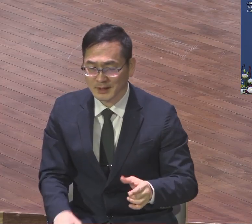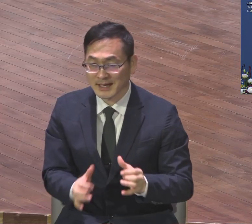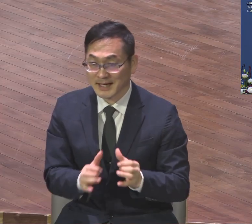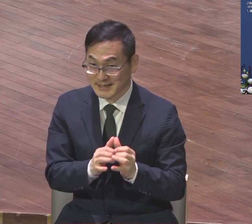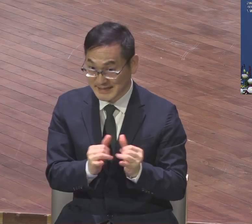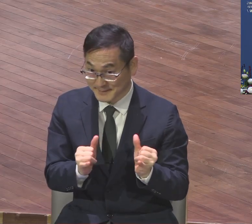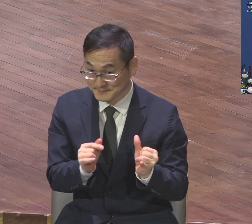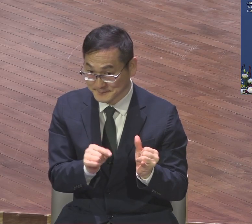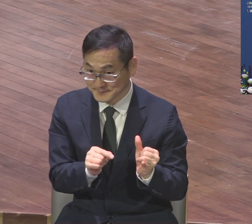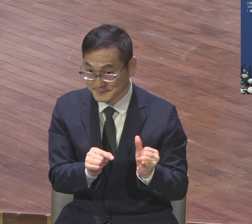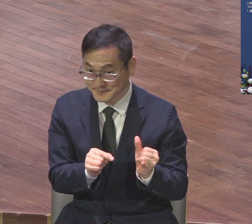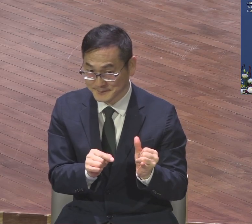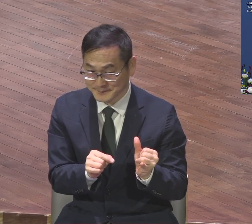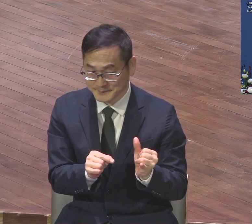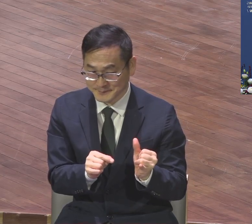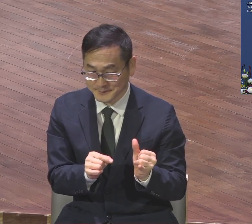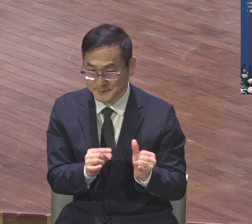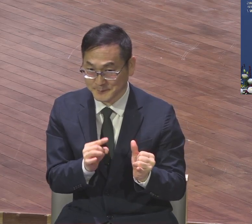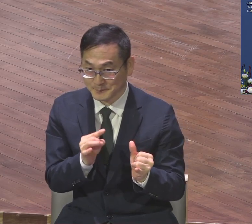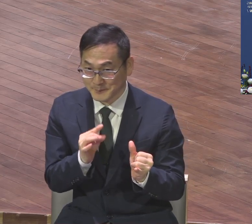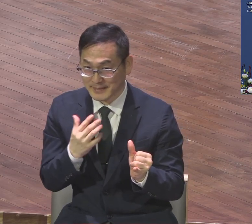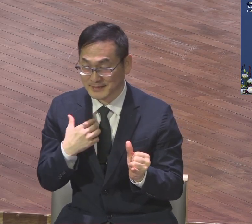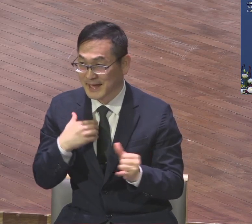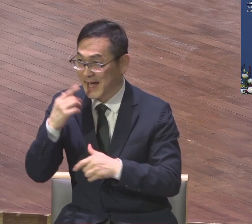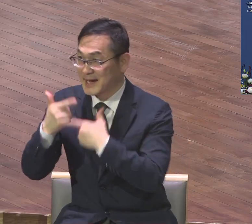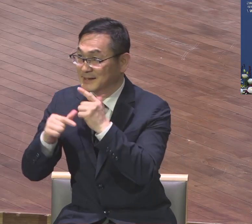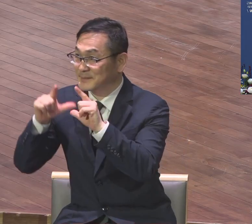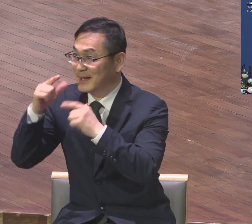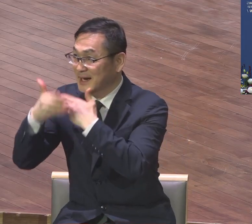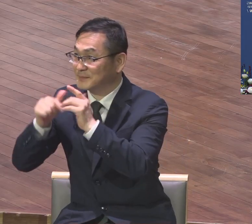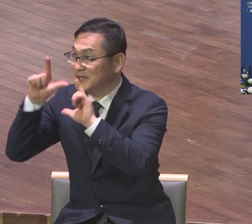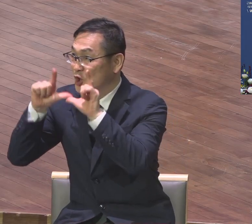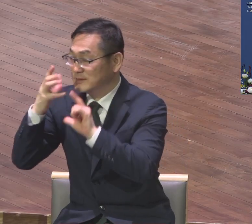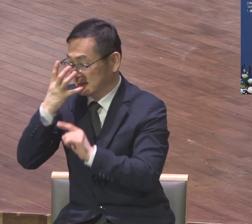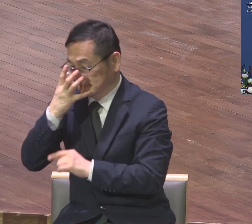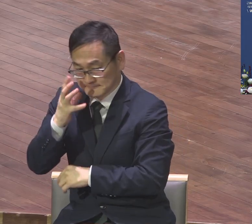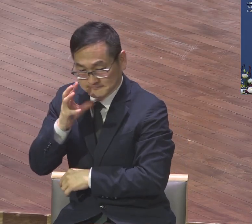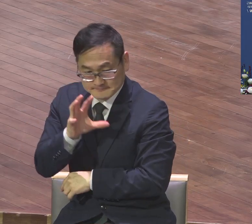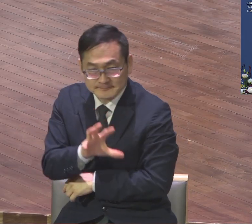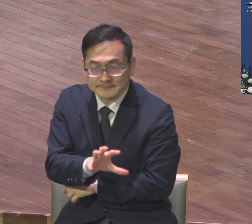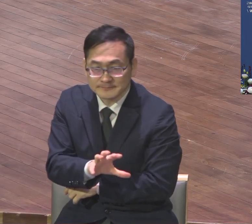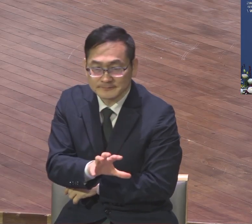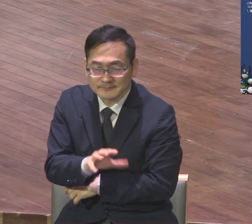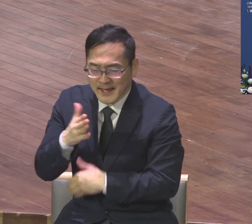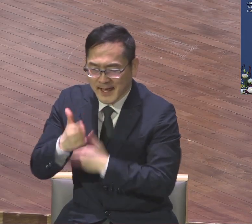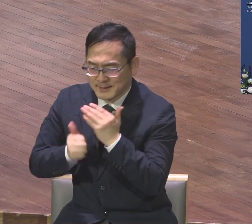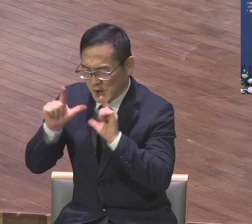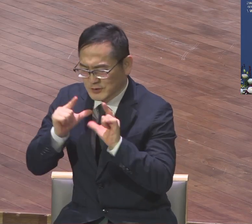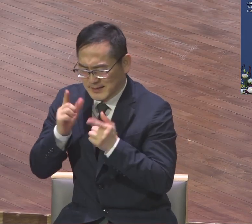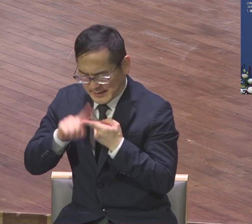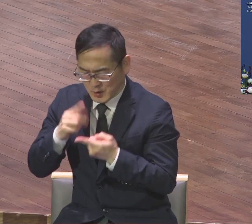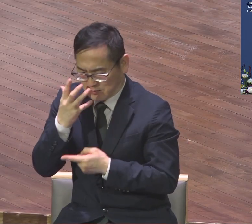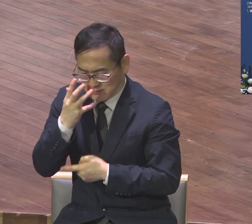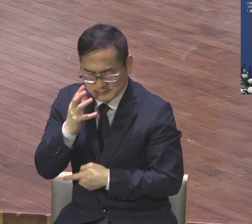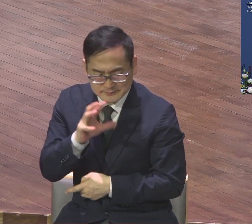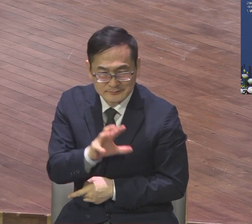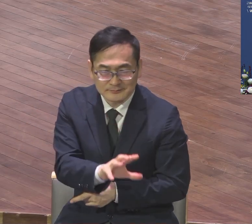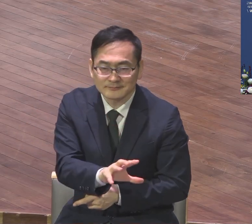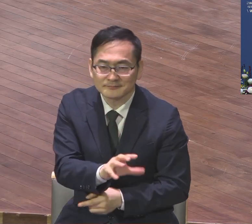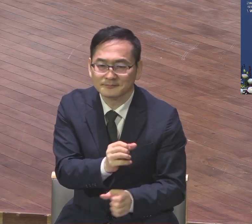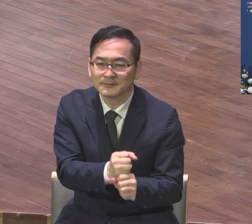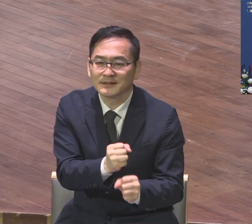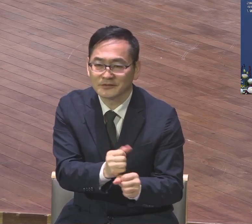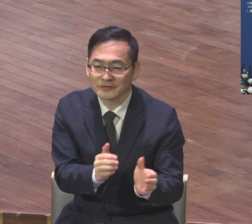인간에게만 하나님께서 자기 형상대로 지었어요. 하나님 영이시잖아요. 하나님이 자기 형상대로